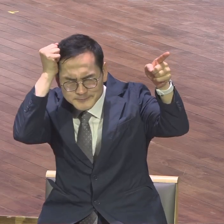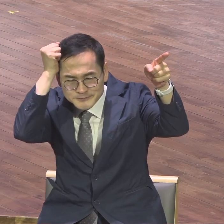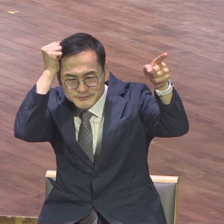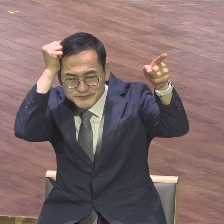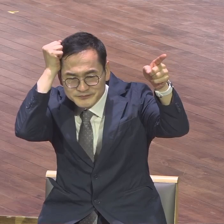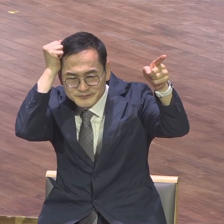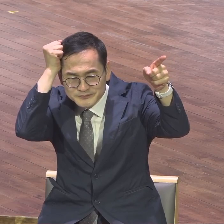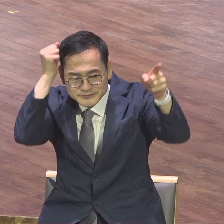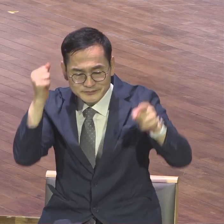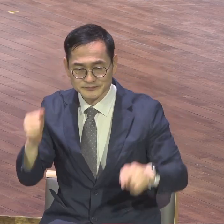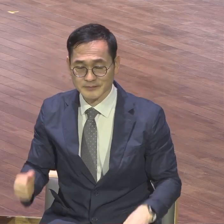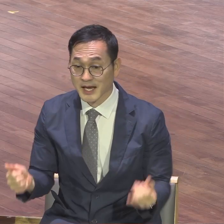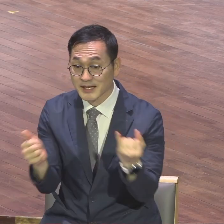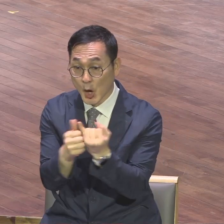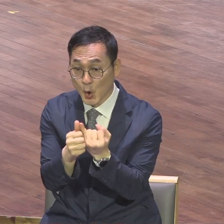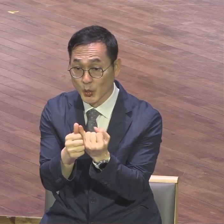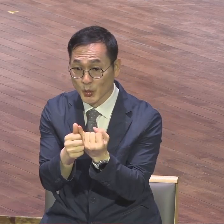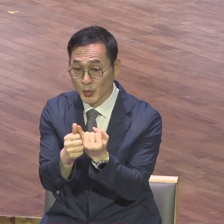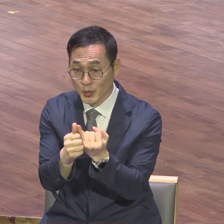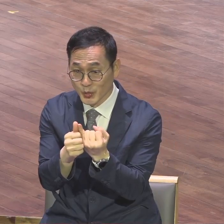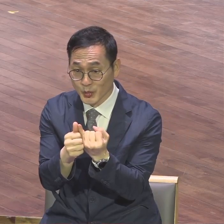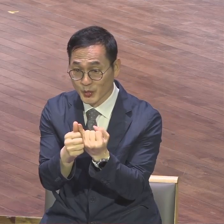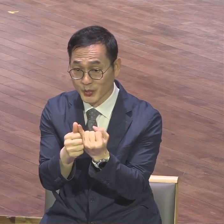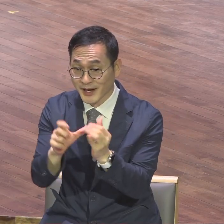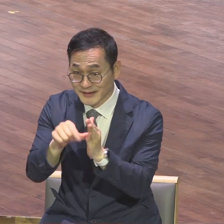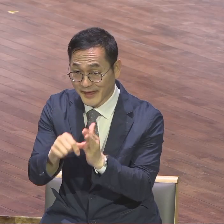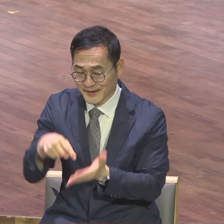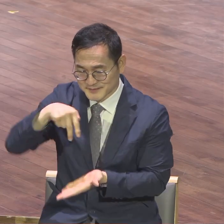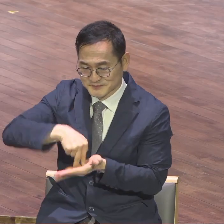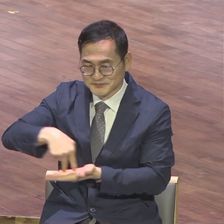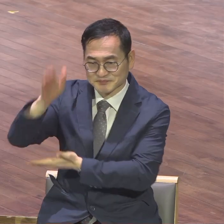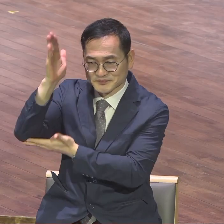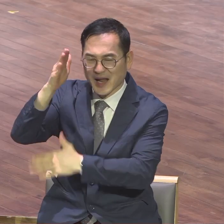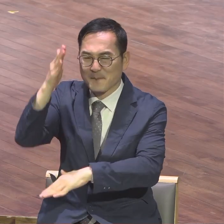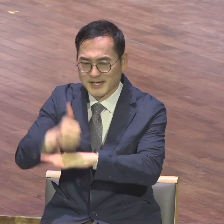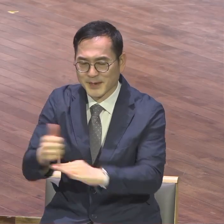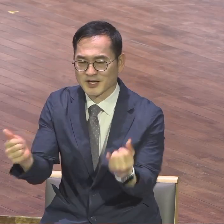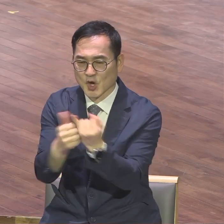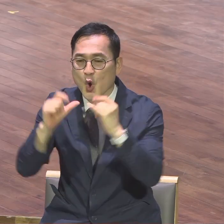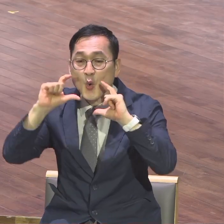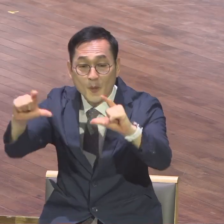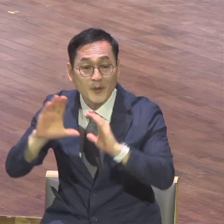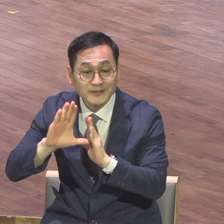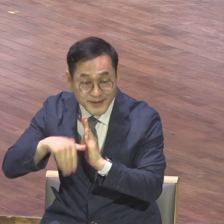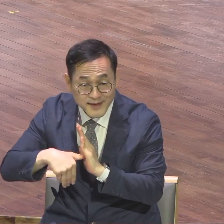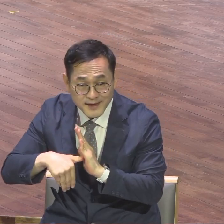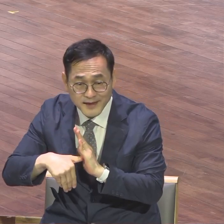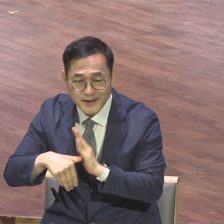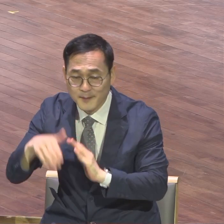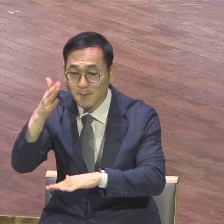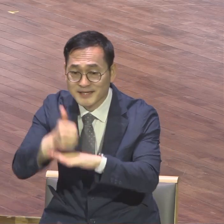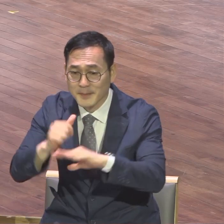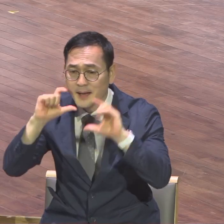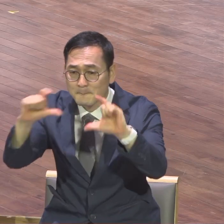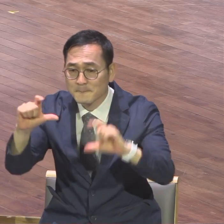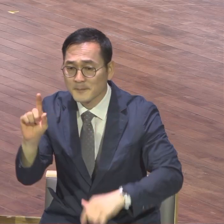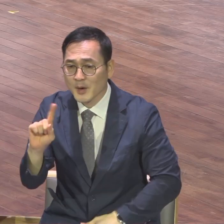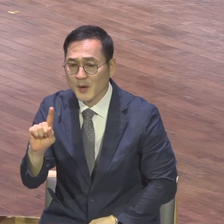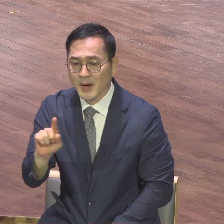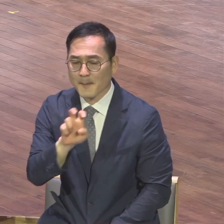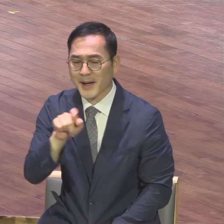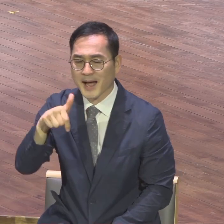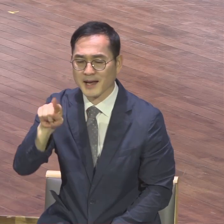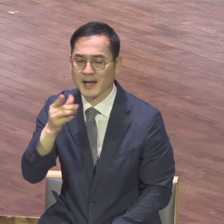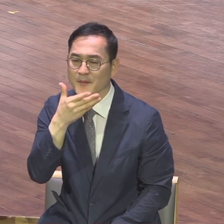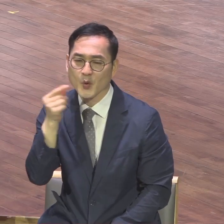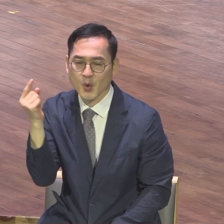결혼 주례를 할 때 성혼 공포를 합니다. 마지막에 성혼 공부를 할 때 이때 마지막